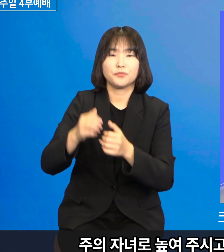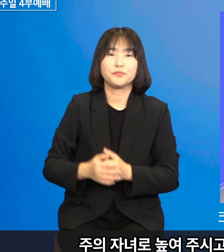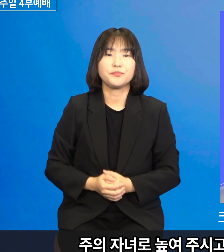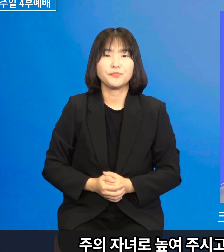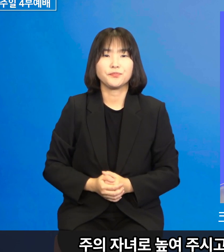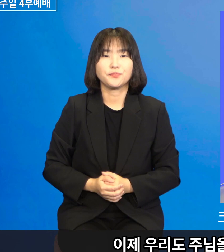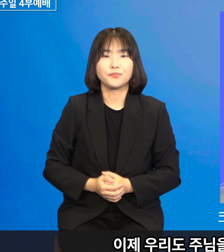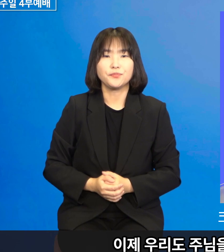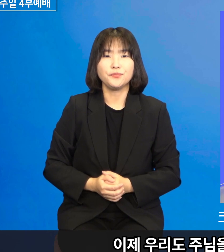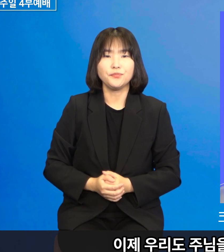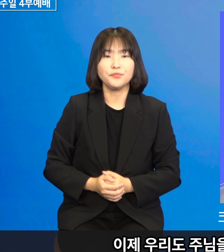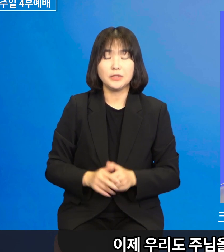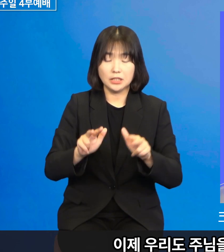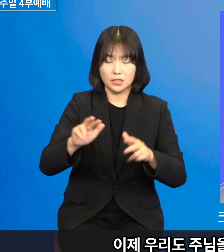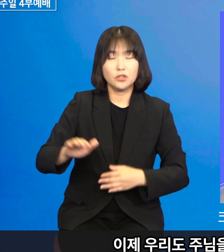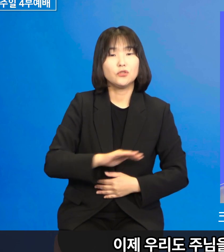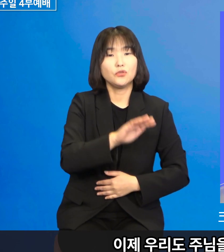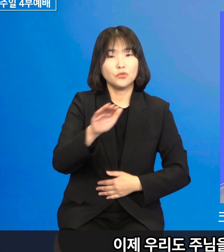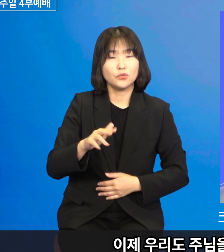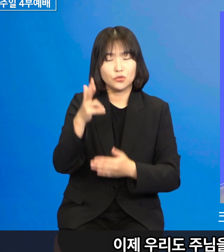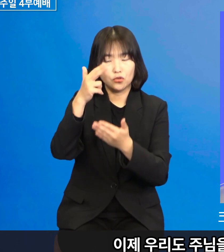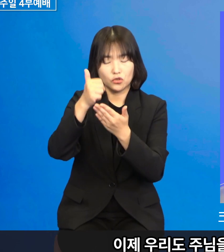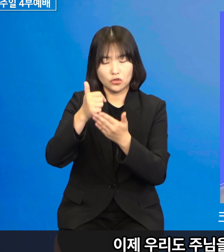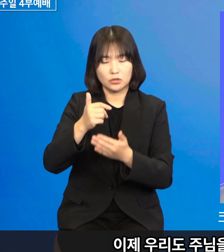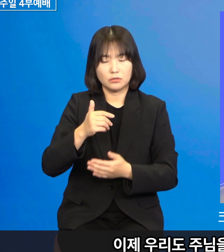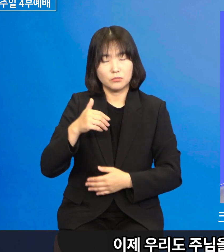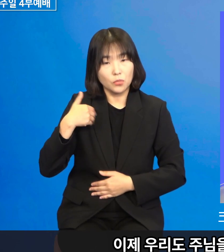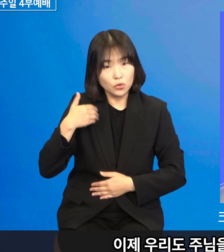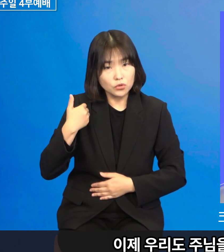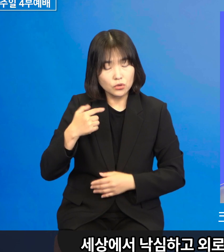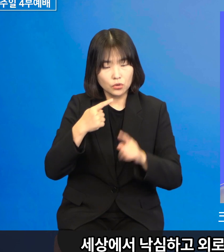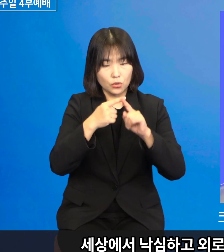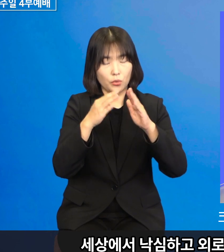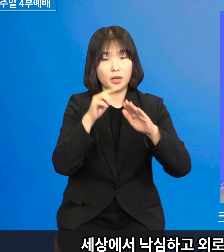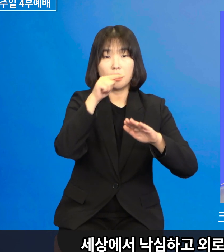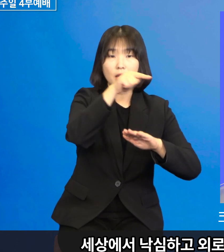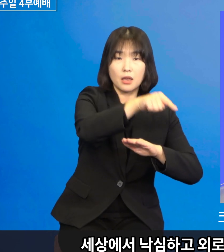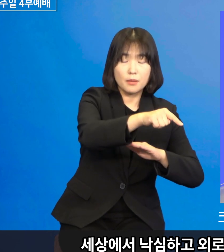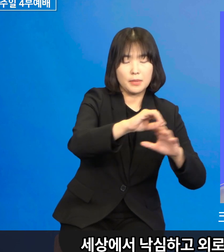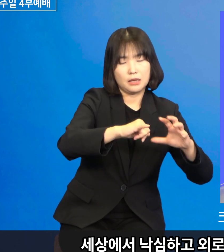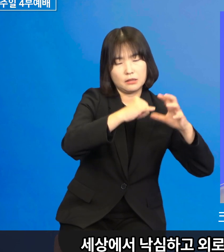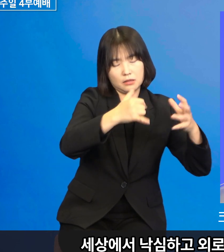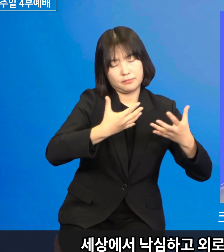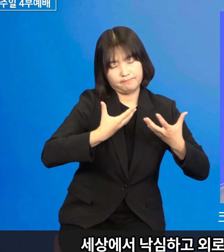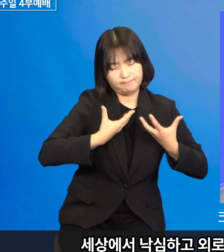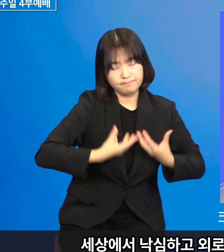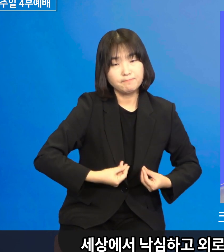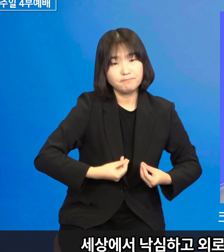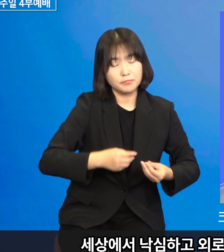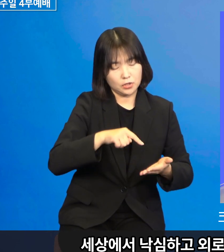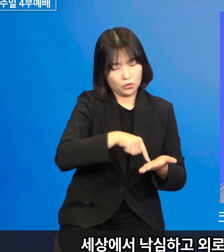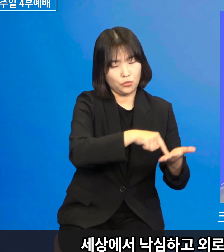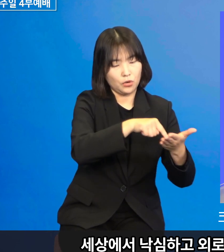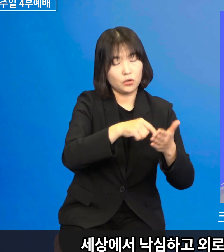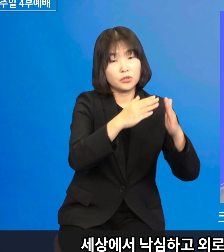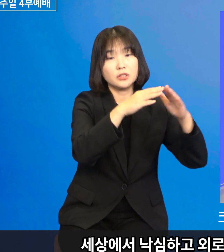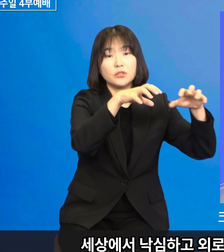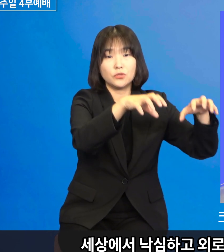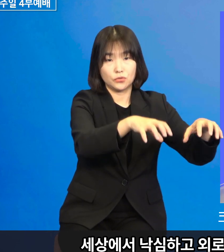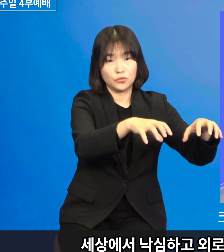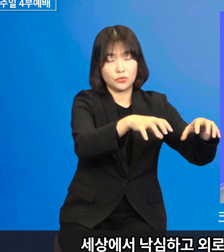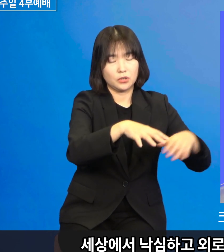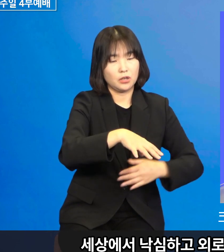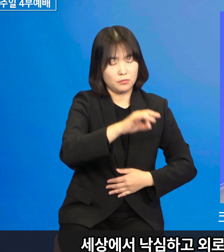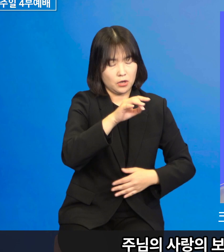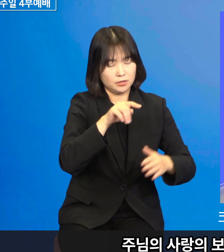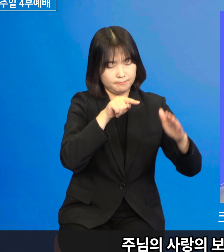세워주셨습니다. 이제 우리도 주님을 알지 못하는 교회 밖 세상에서 낙심하고 외로운 이웃들에게